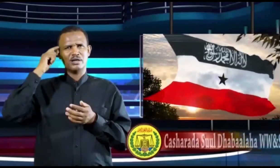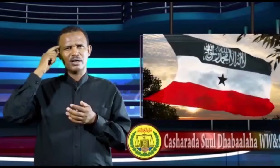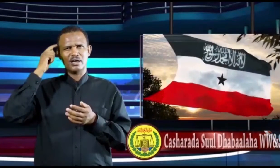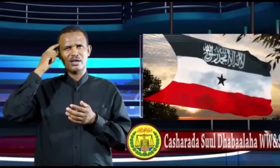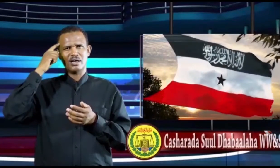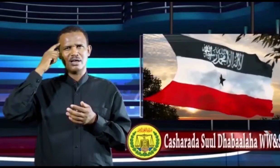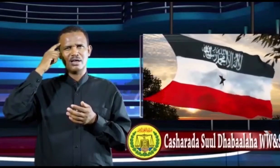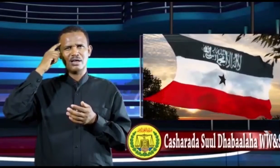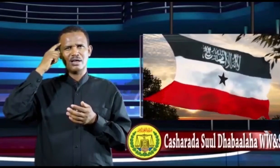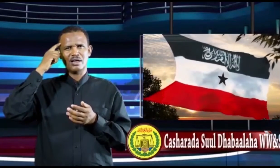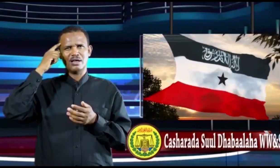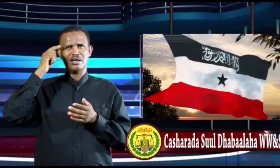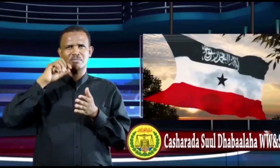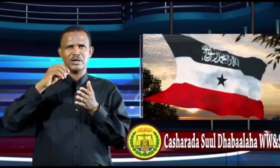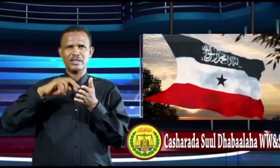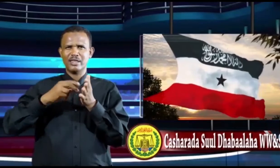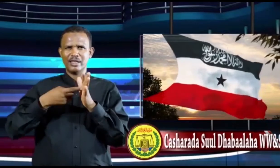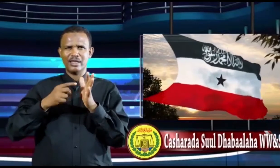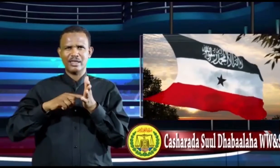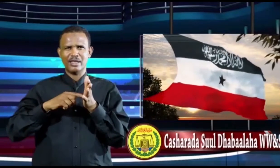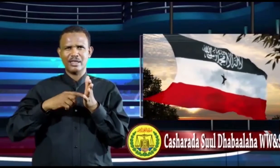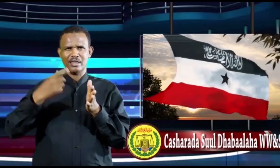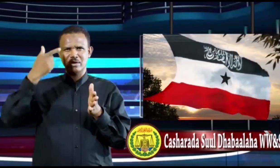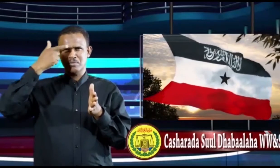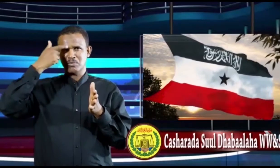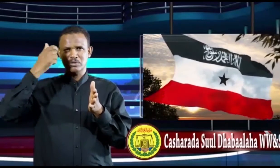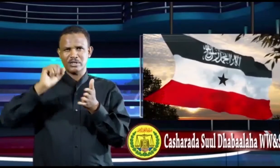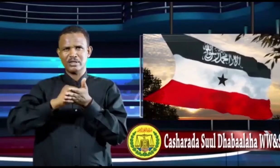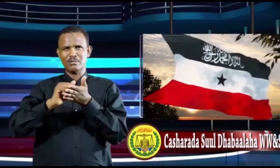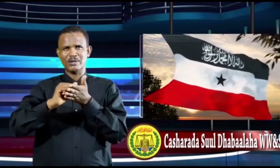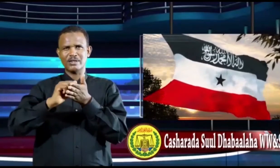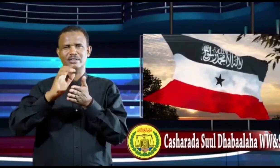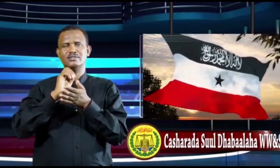Umahine mugdigi kamayday.